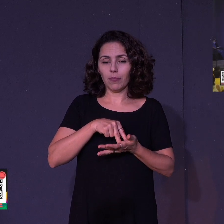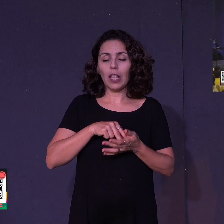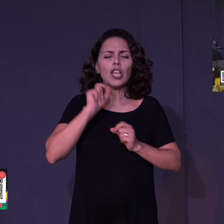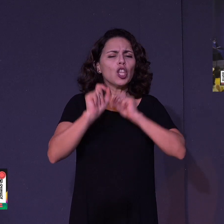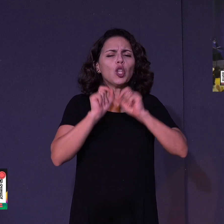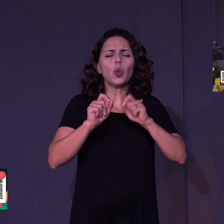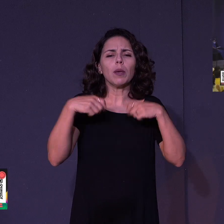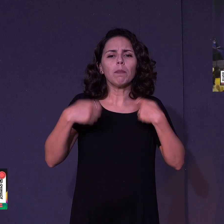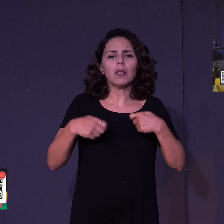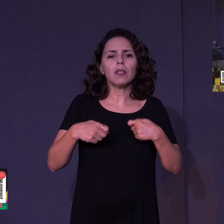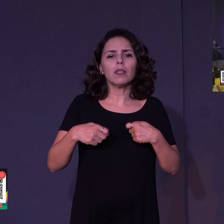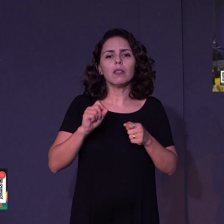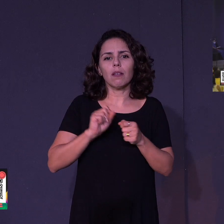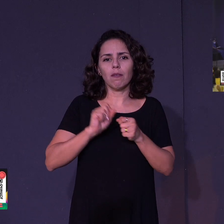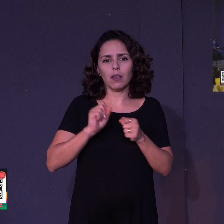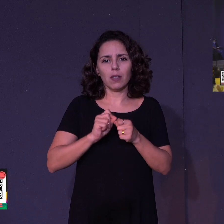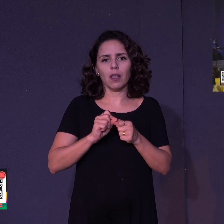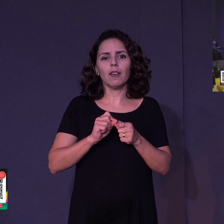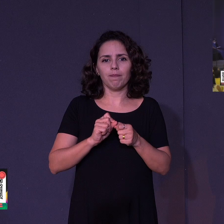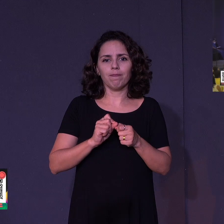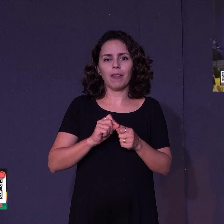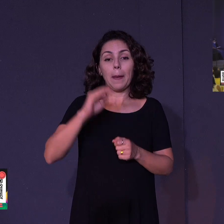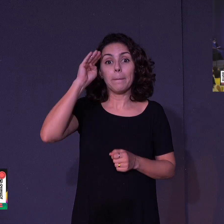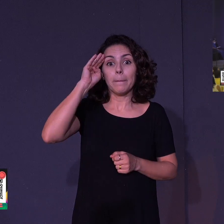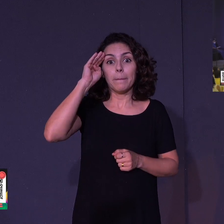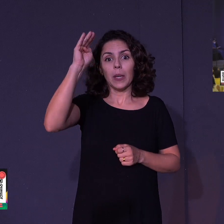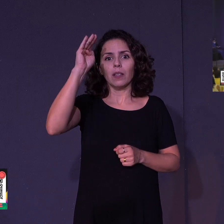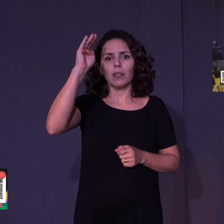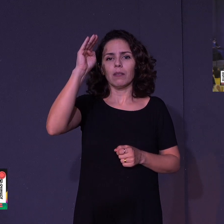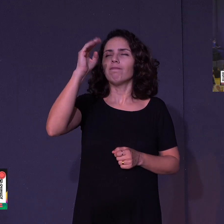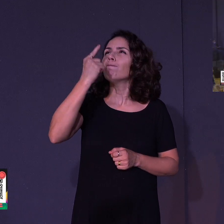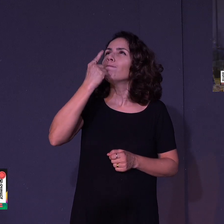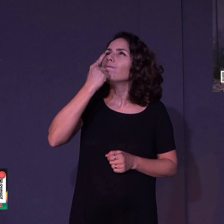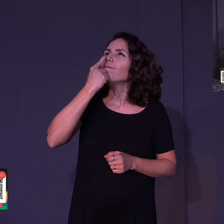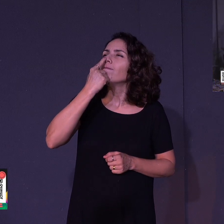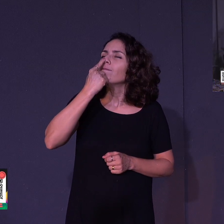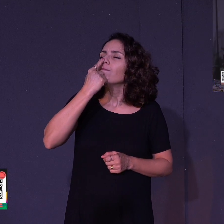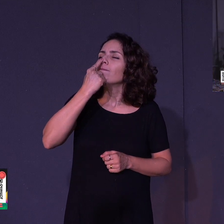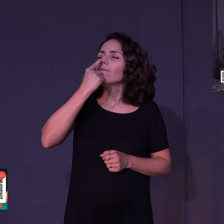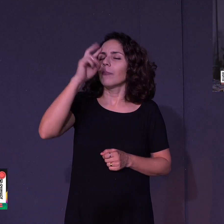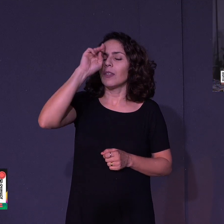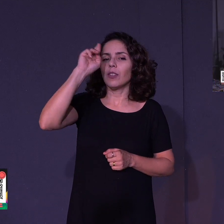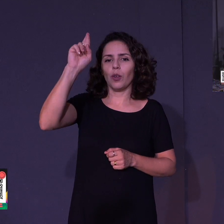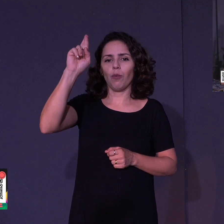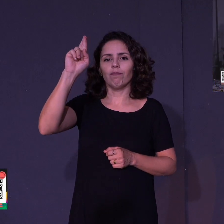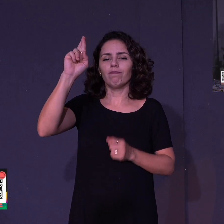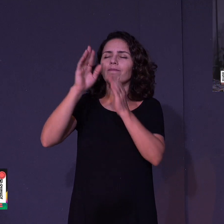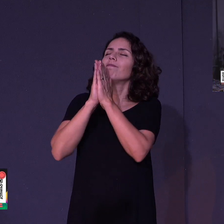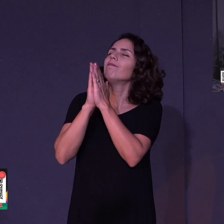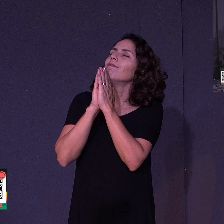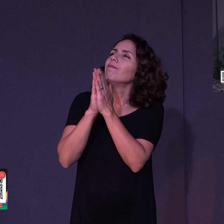uma postura de prioridade, de intimidade e de oração. A palavra nos garante o que